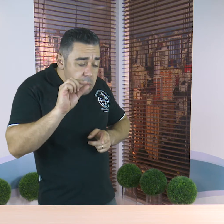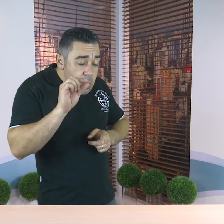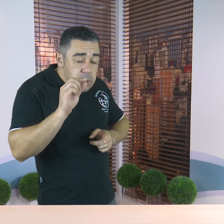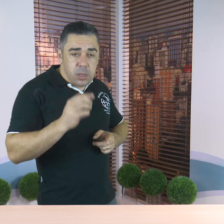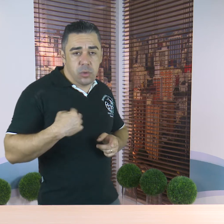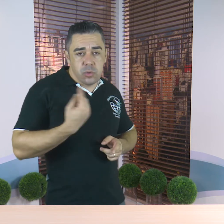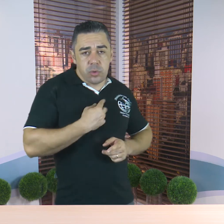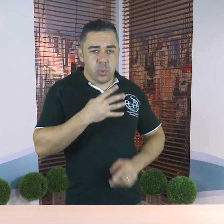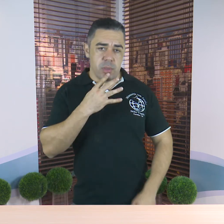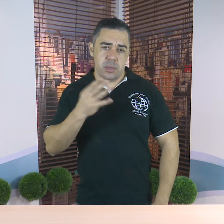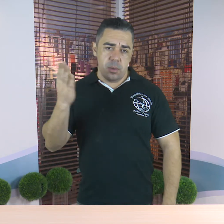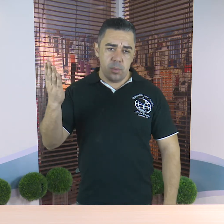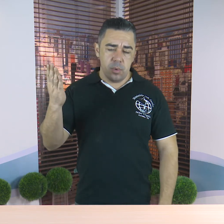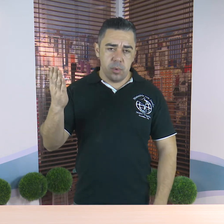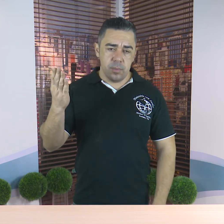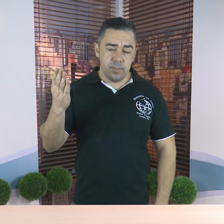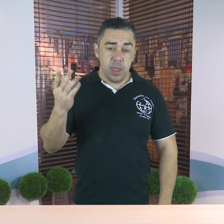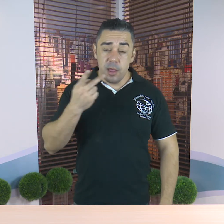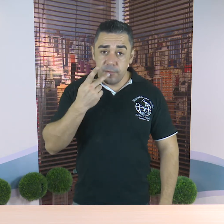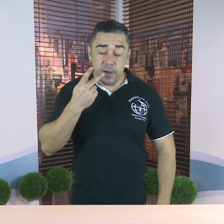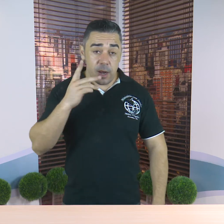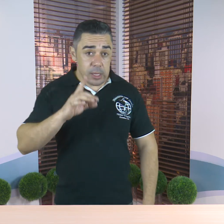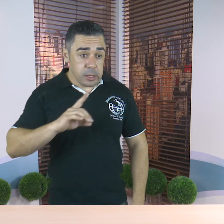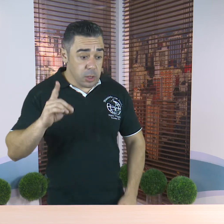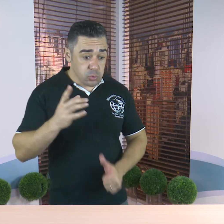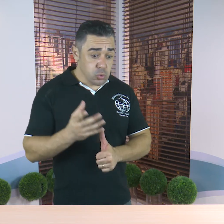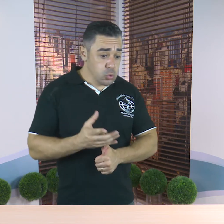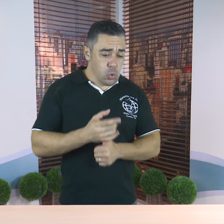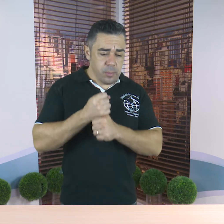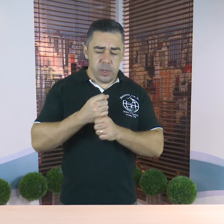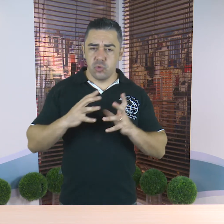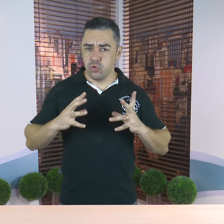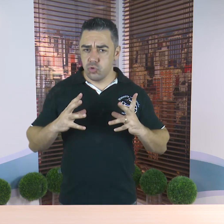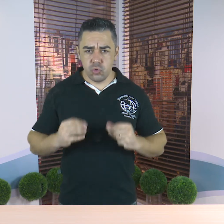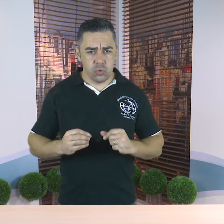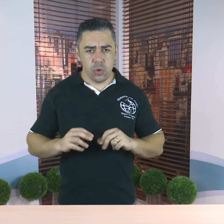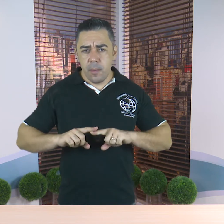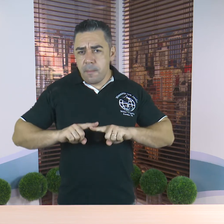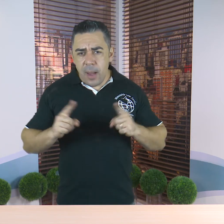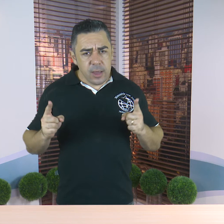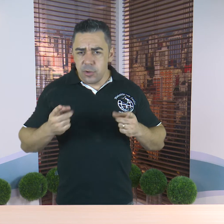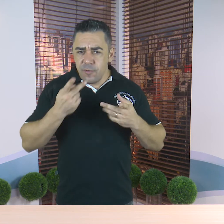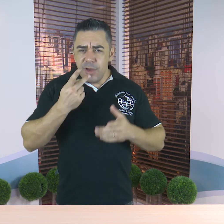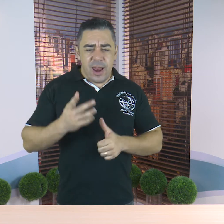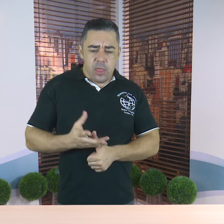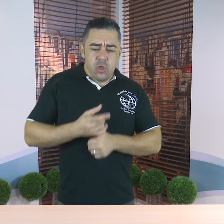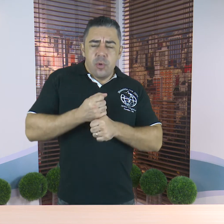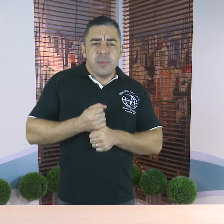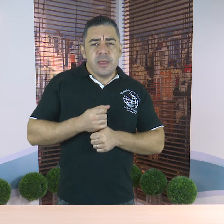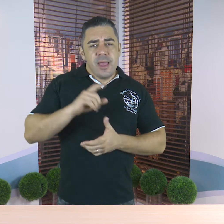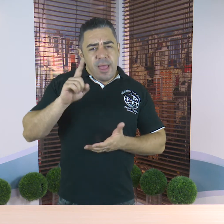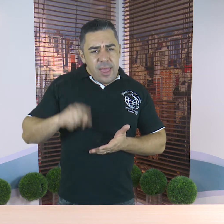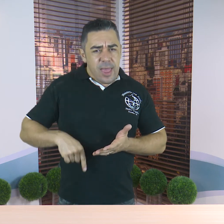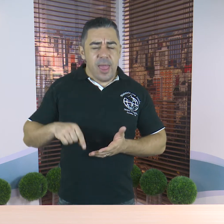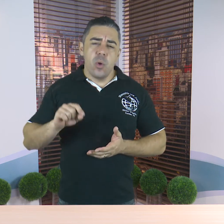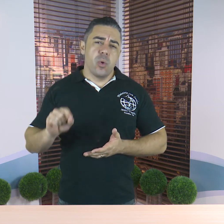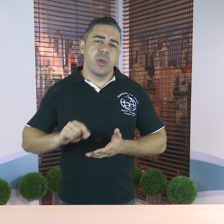faz referência ao domínio de Deus, mas não se refere a esse domínio como sendo uma esfera onde